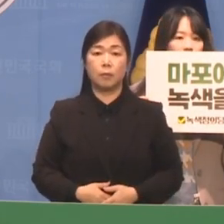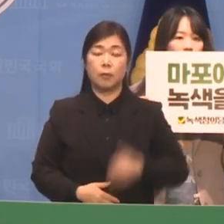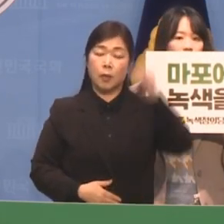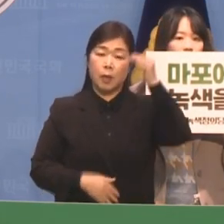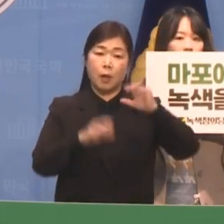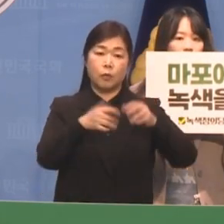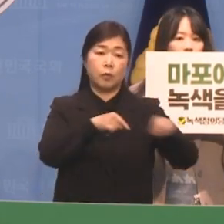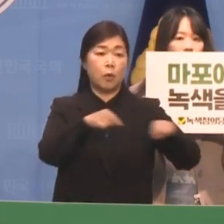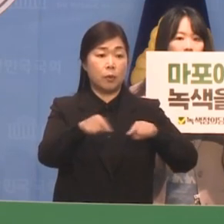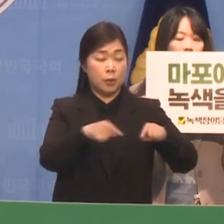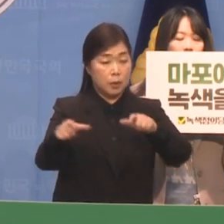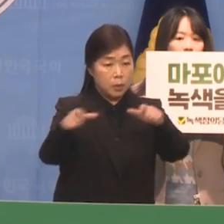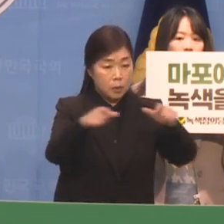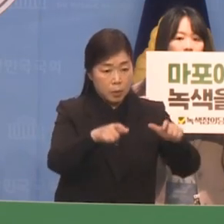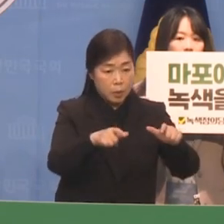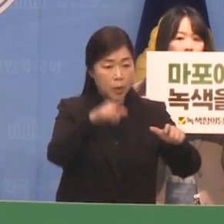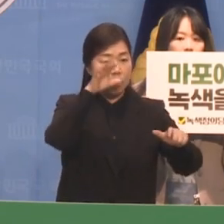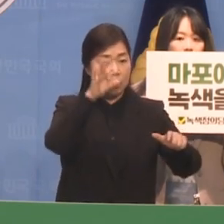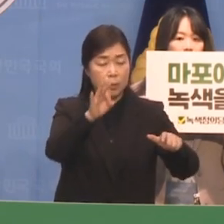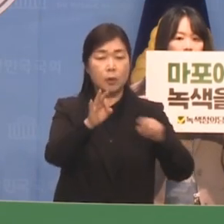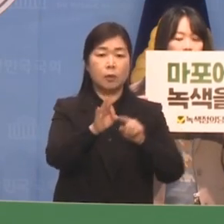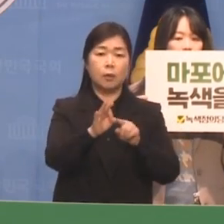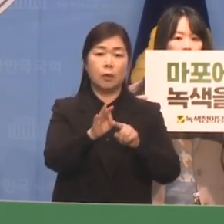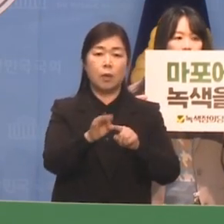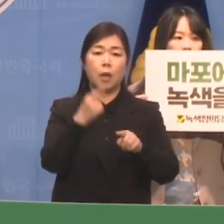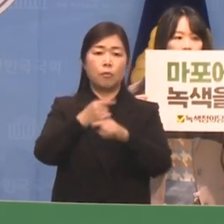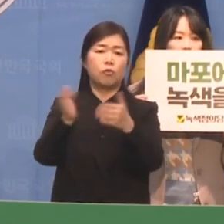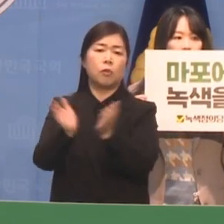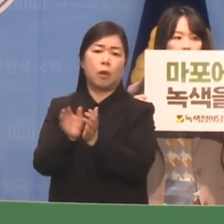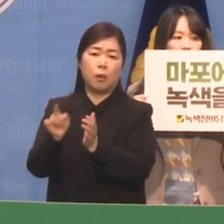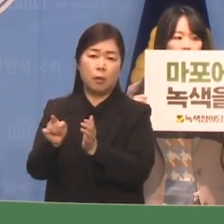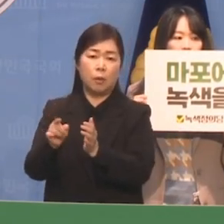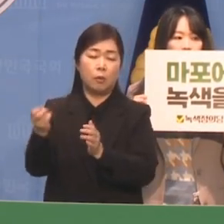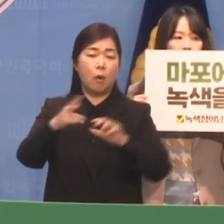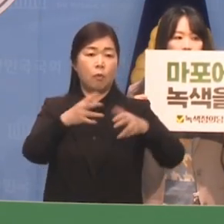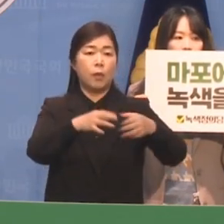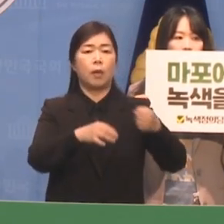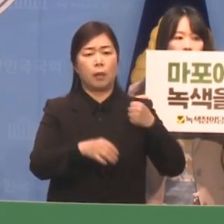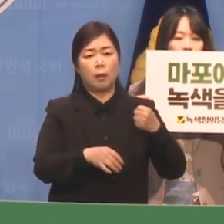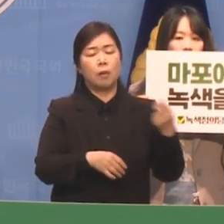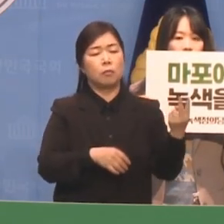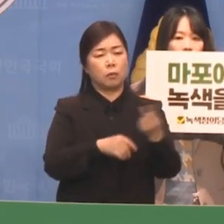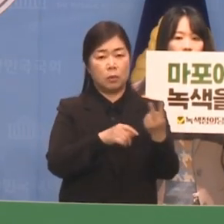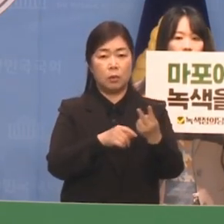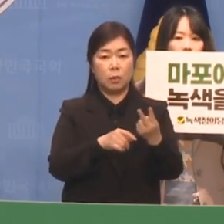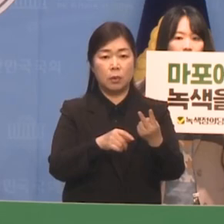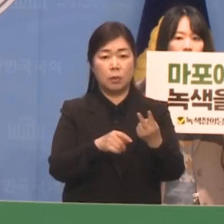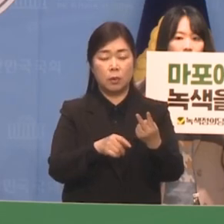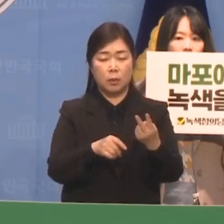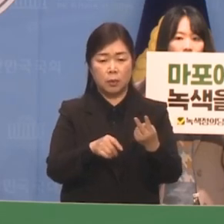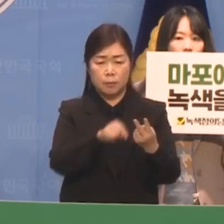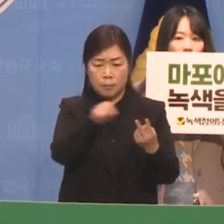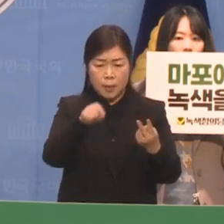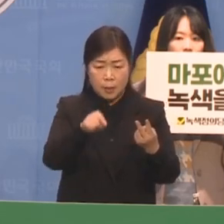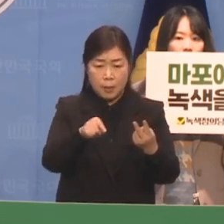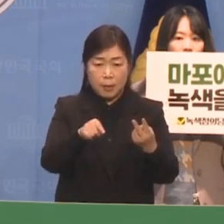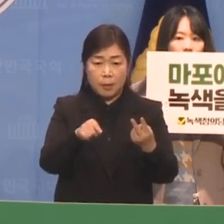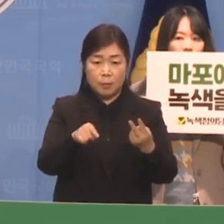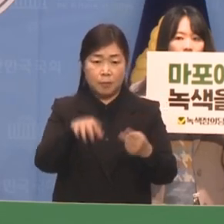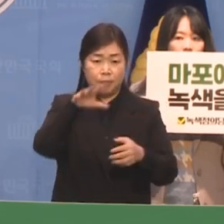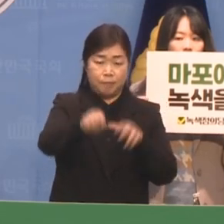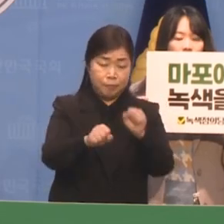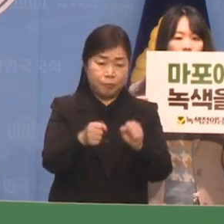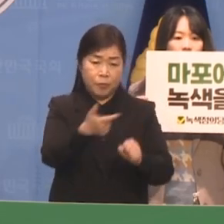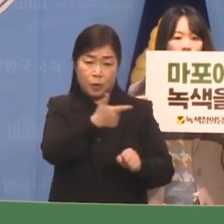대한민국 정치 지형의 거의 대부분을 차지한 더불어민주당과 국민의힘이라는 양당의 틈바구니에서